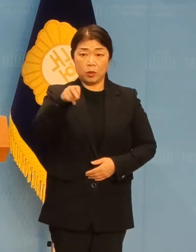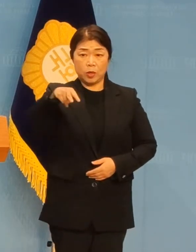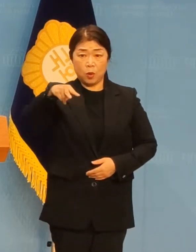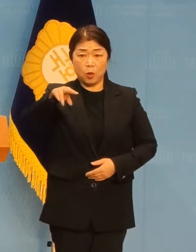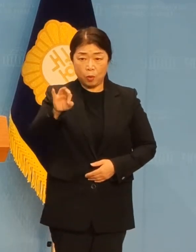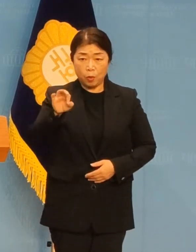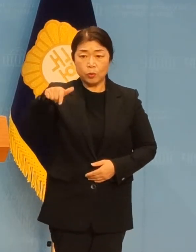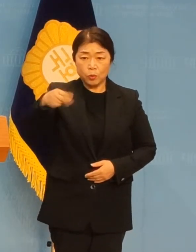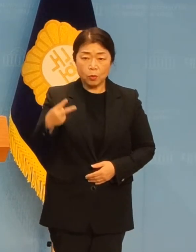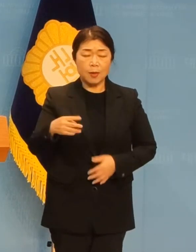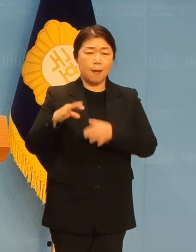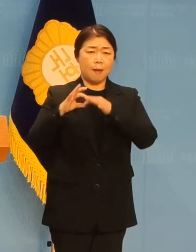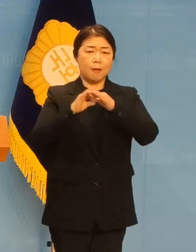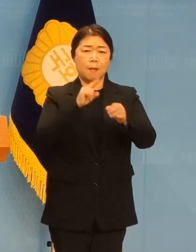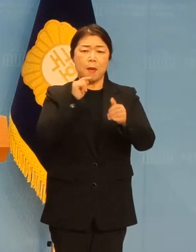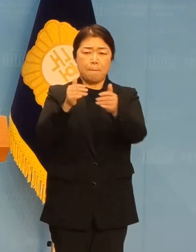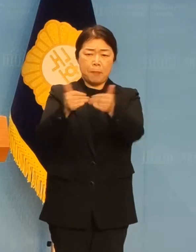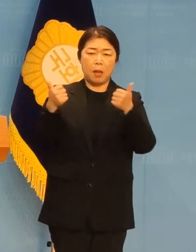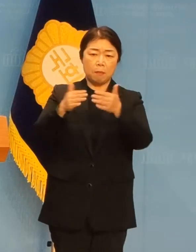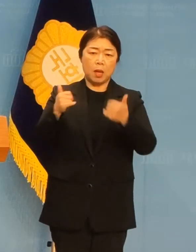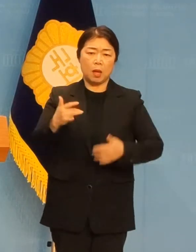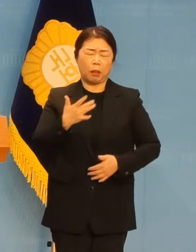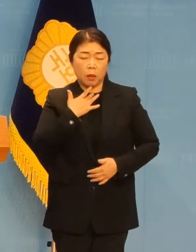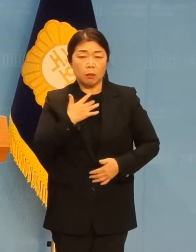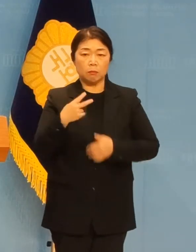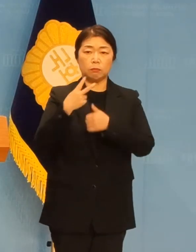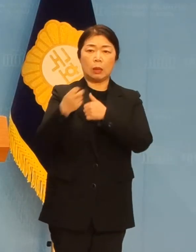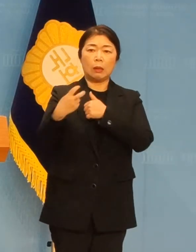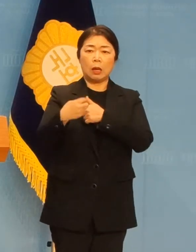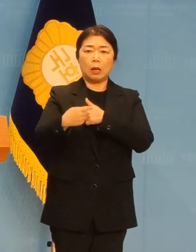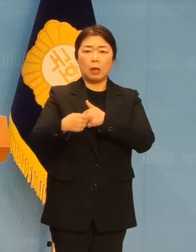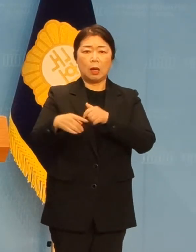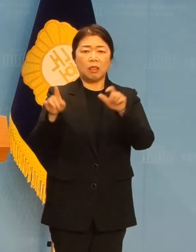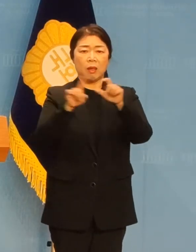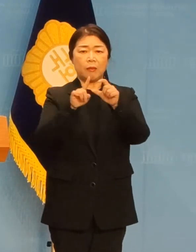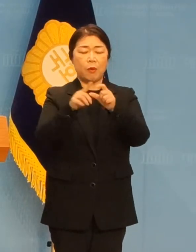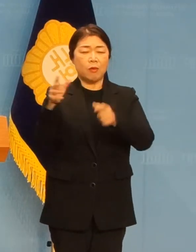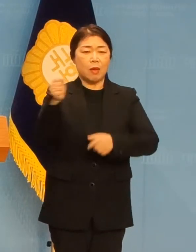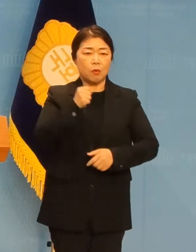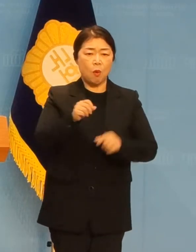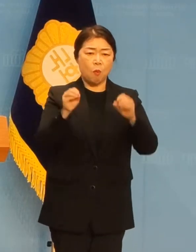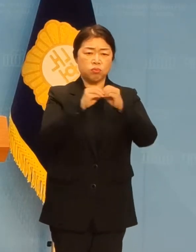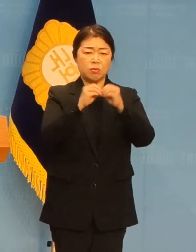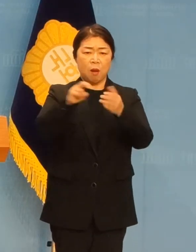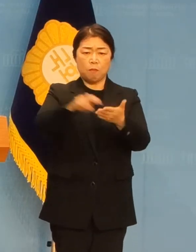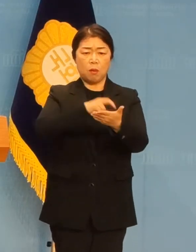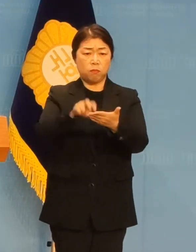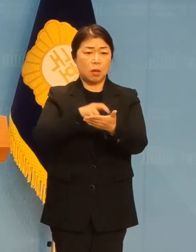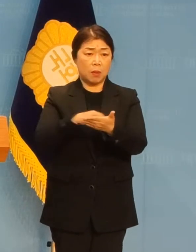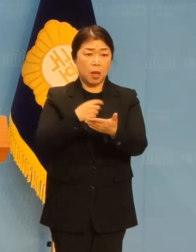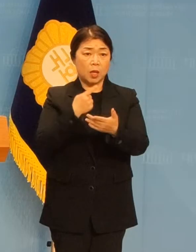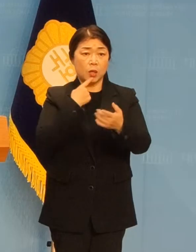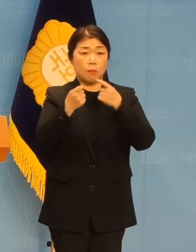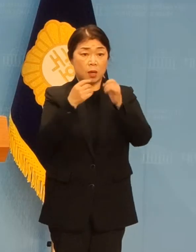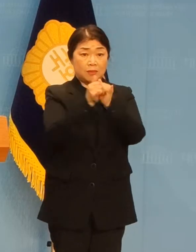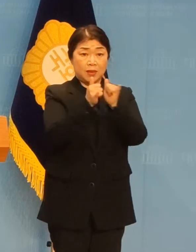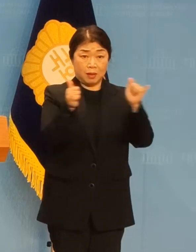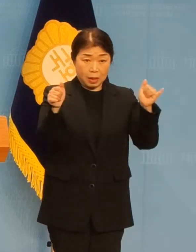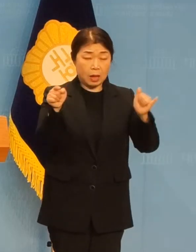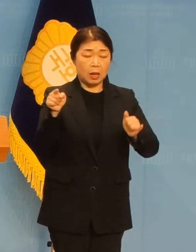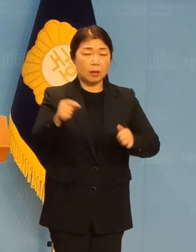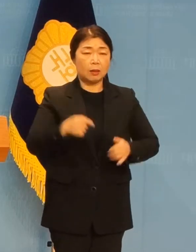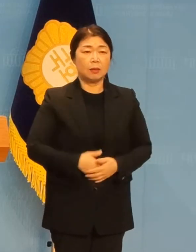끊임없이 막말과 혐오스러운 용어로 문자를 보내거나 협박을 하는 자들이